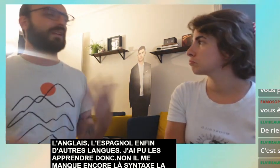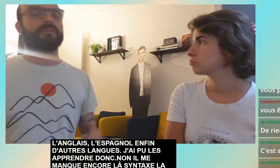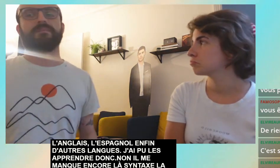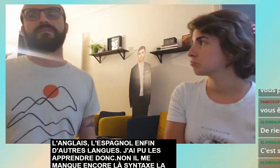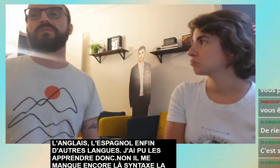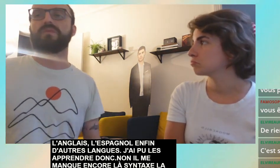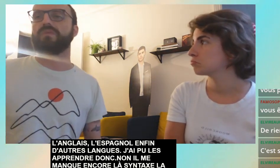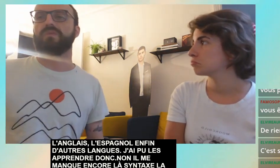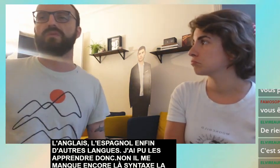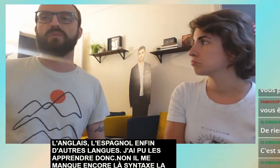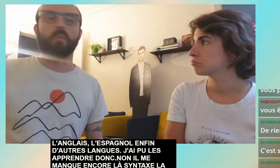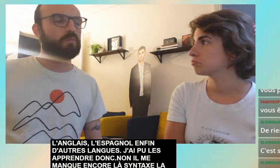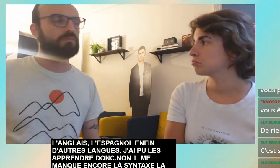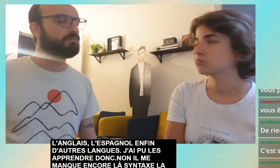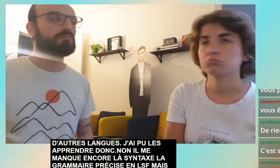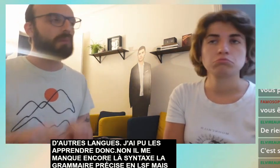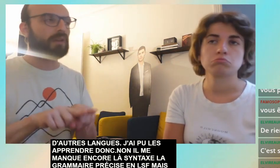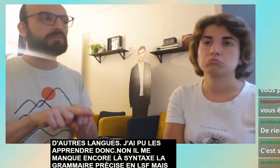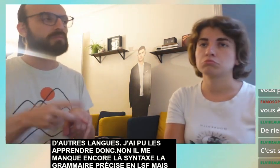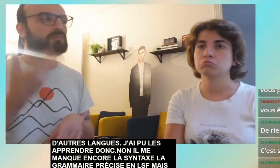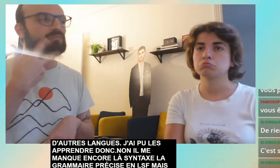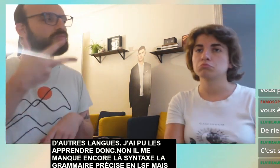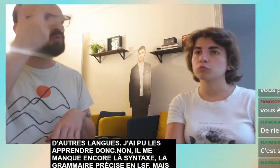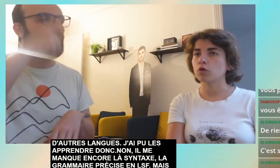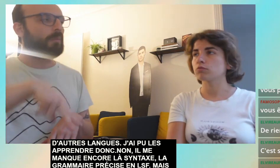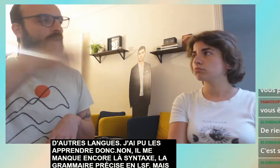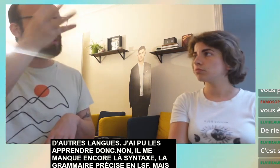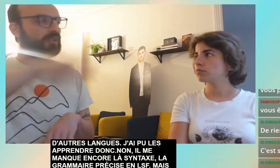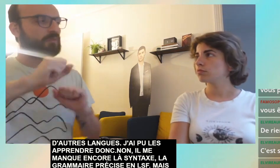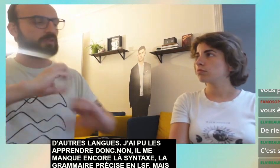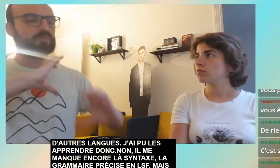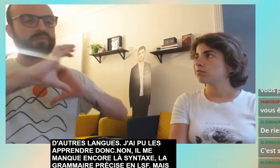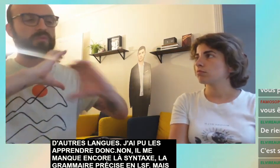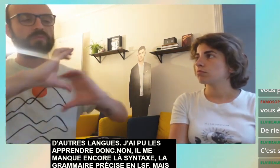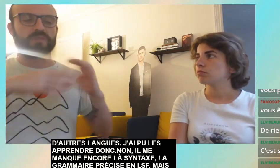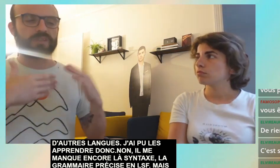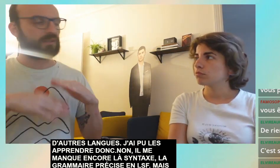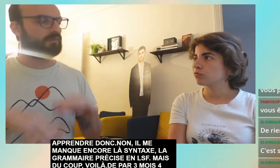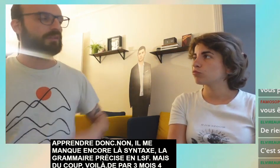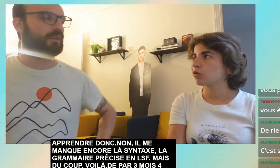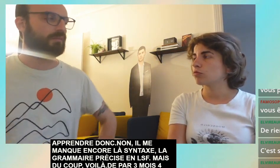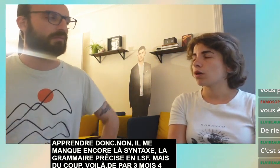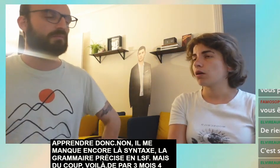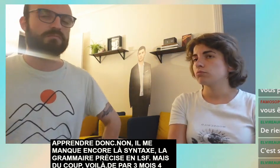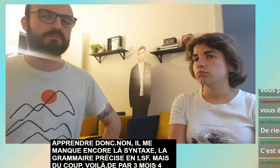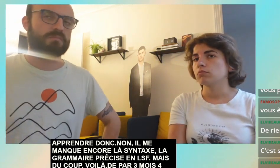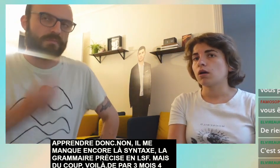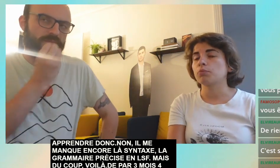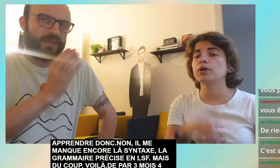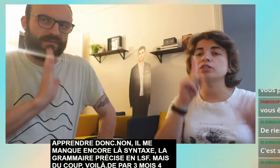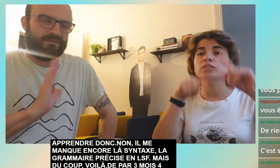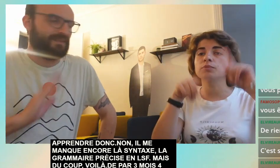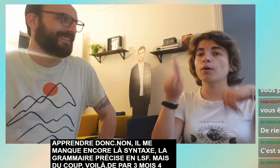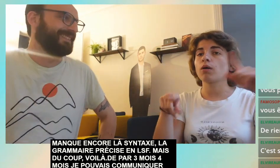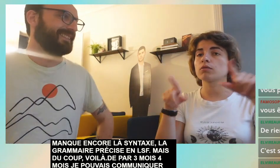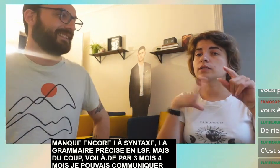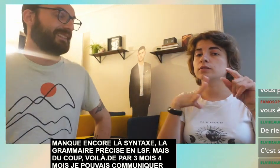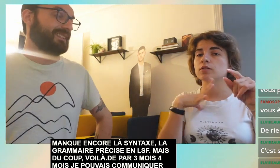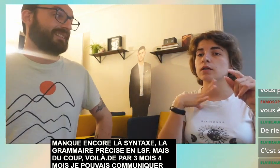voilà. C'est pareil, 3 mois, 4 mois, je pouvais communiquer déjà. Après, ça dépend. Il y a des gens